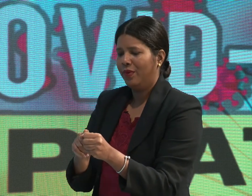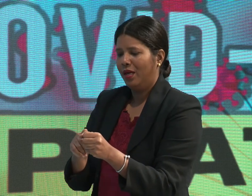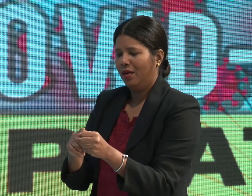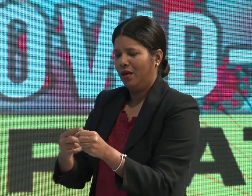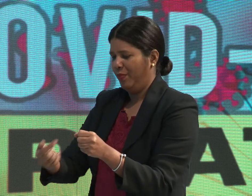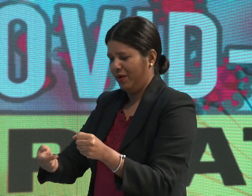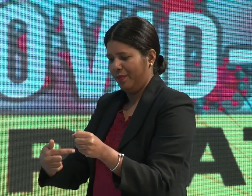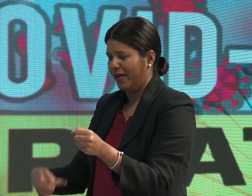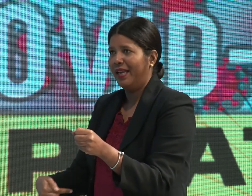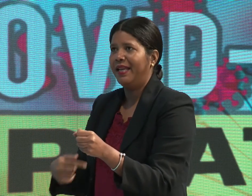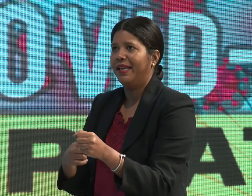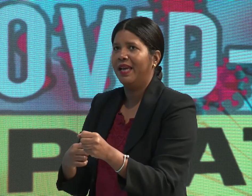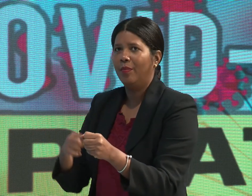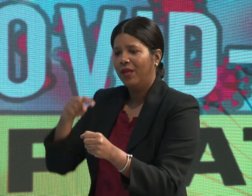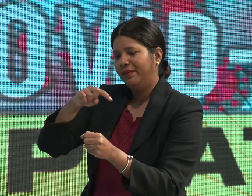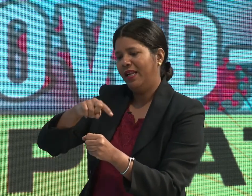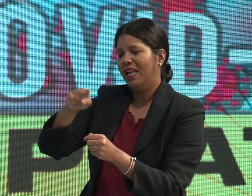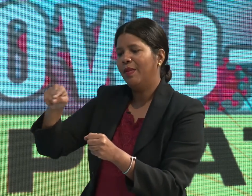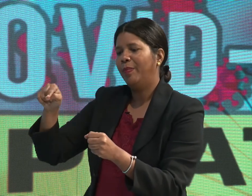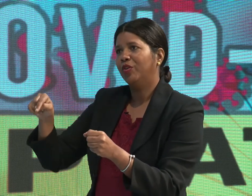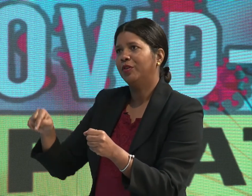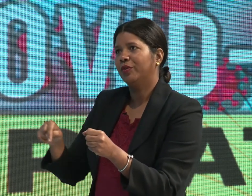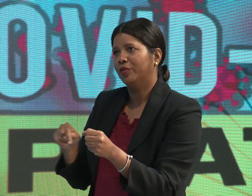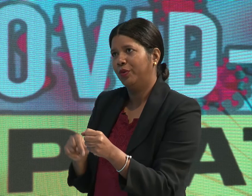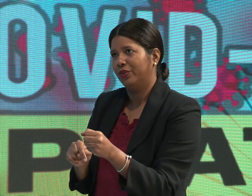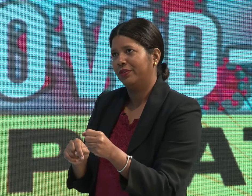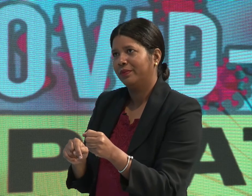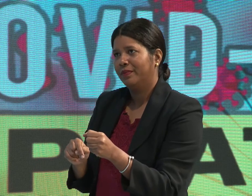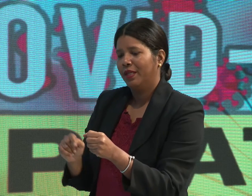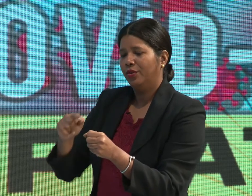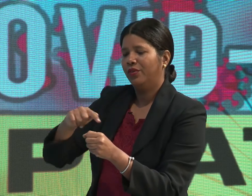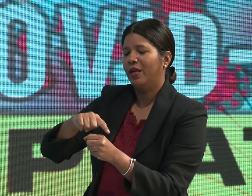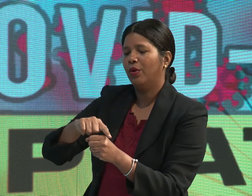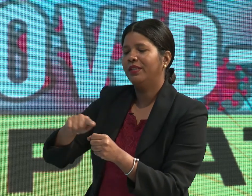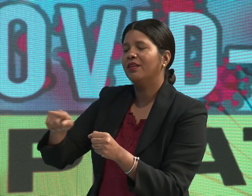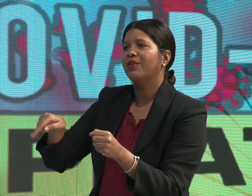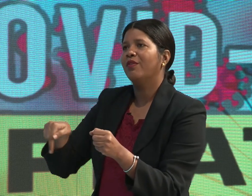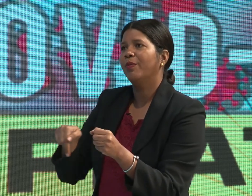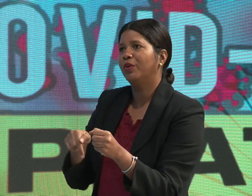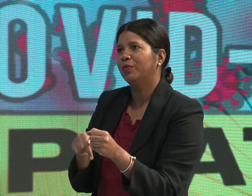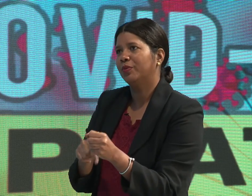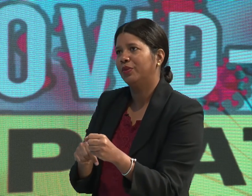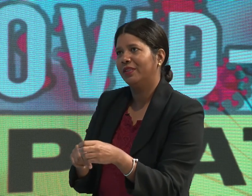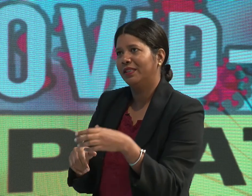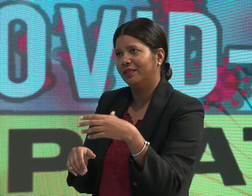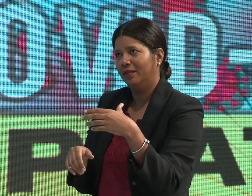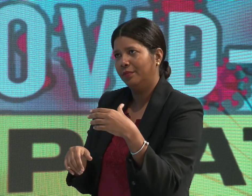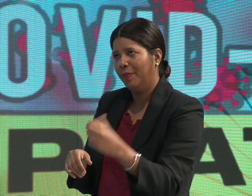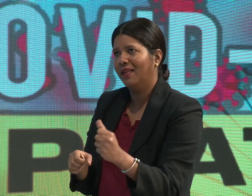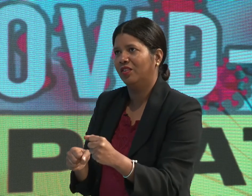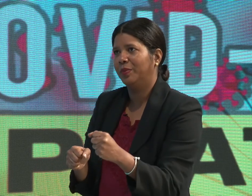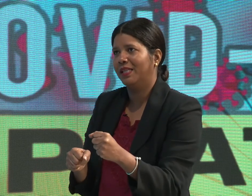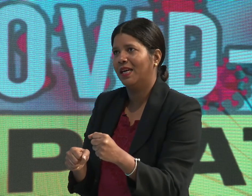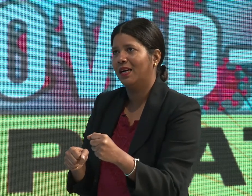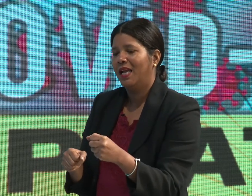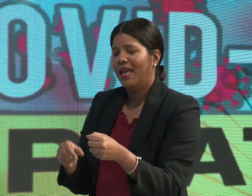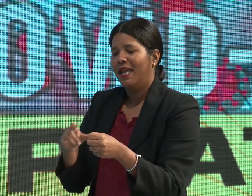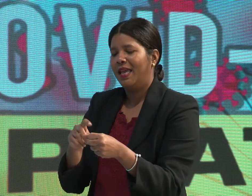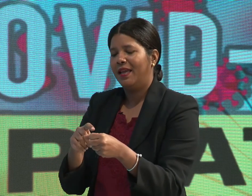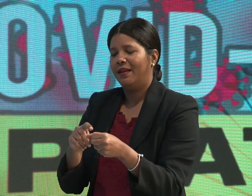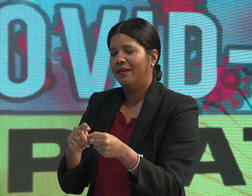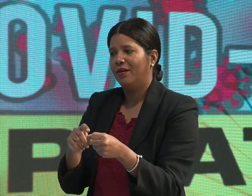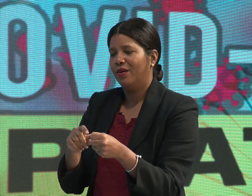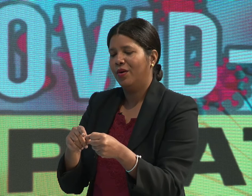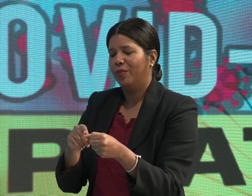hebt, mm-hmm. Begeleiding hebt. Het zijn allemaal plus, plus, plus, plus. Ja. Dus er wordt niet gevraagd voor plus, plus, plus. Het is een basisbedrag.